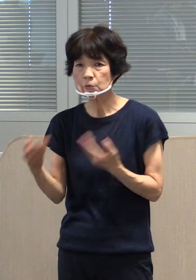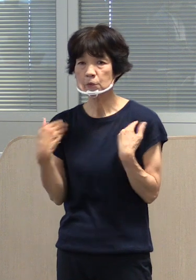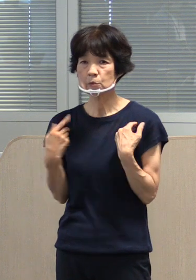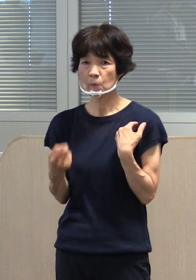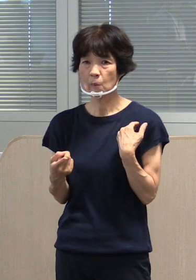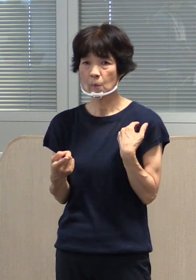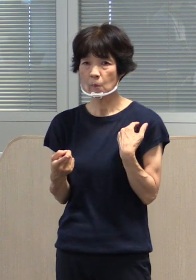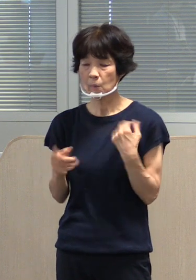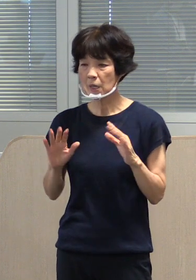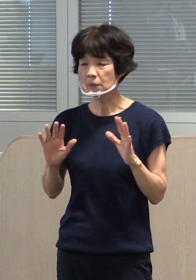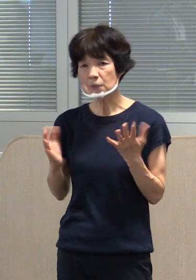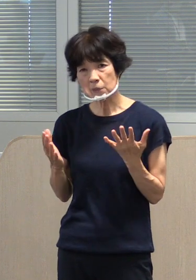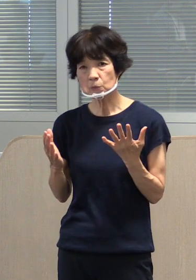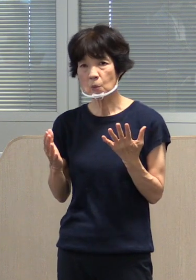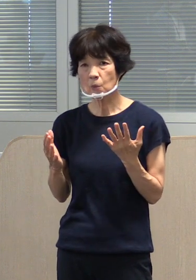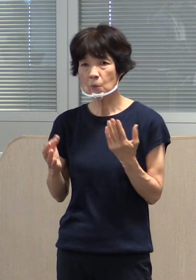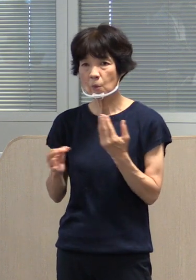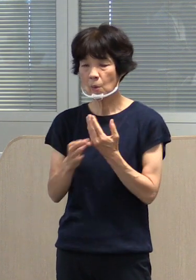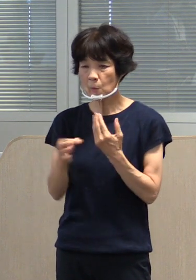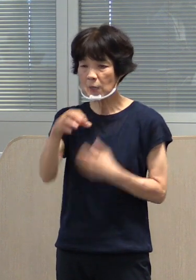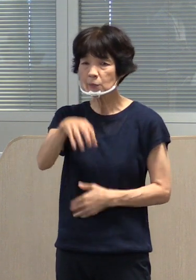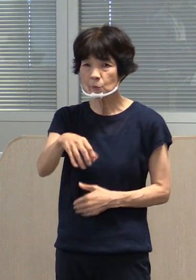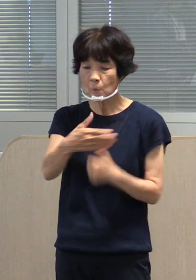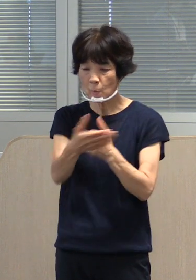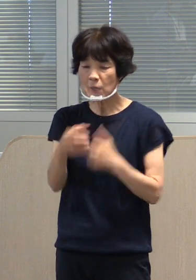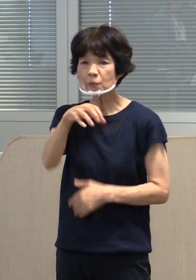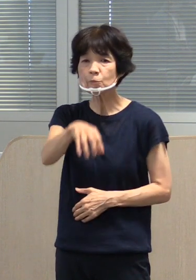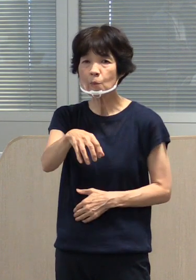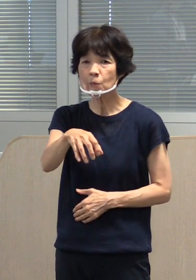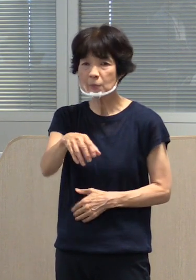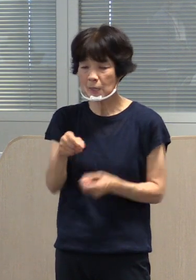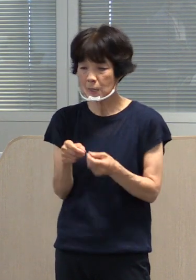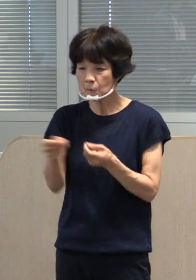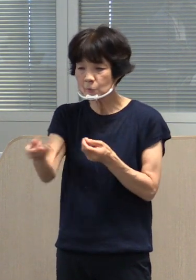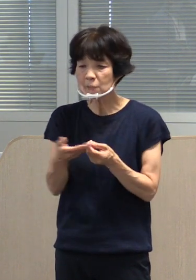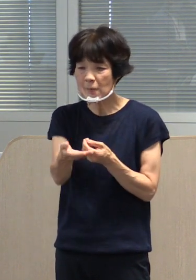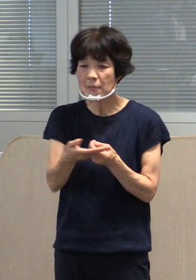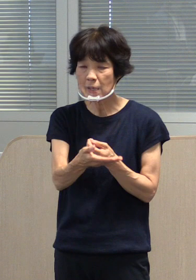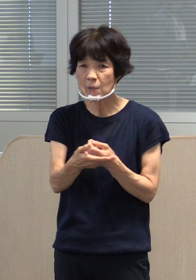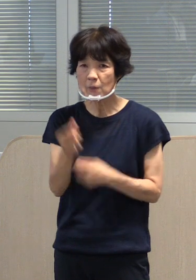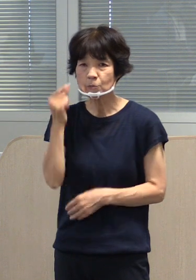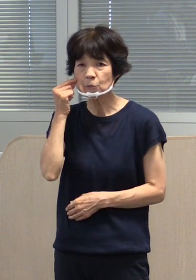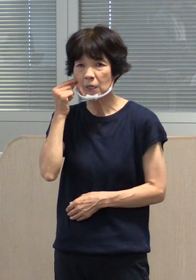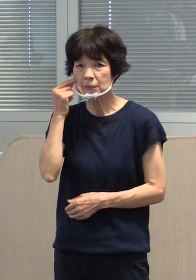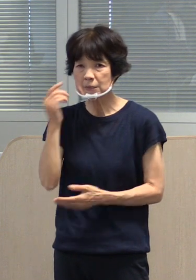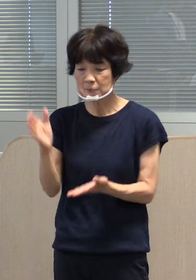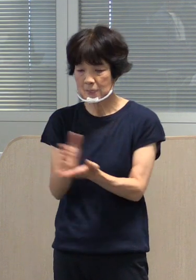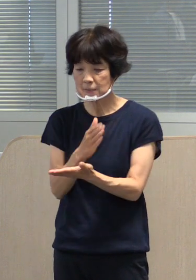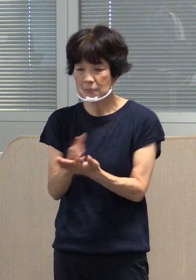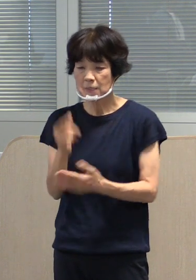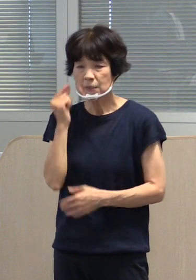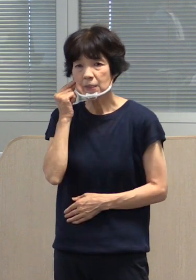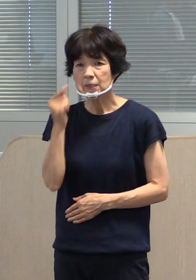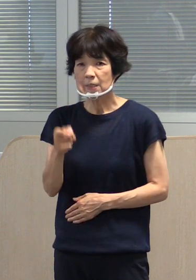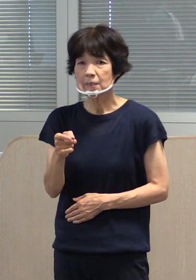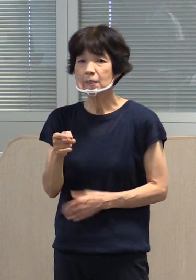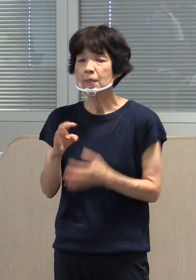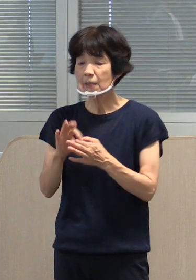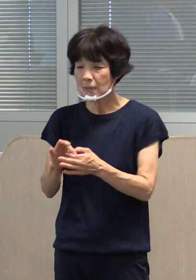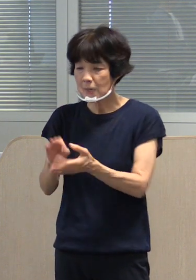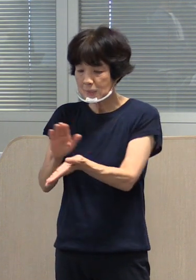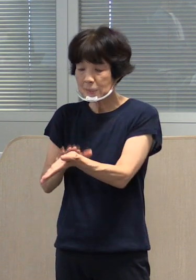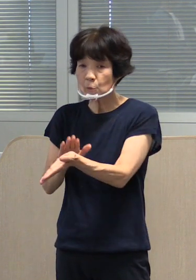所でね振り分けできないんですよ。だからあれ医療界もね非常に反発してるんだよ、うん、だ